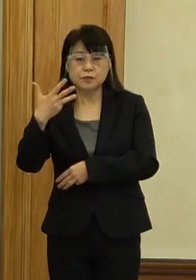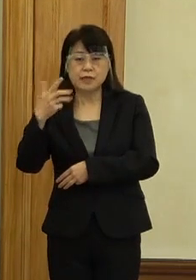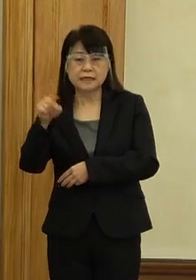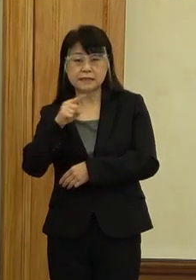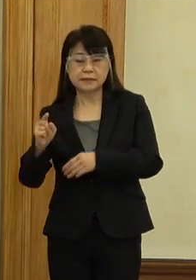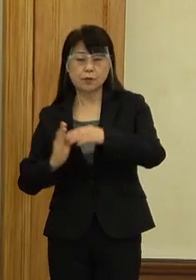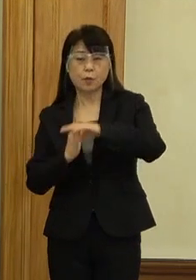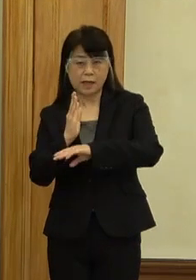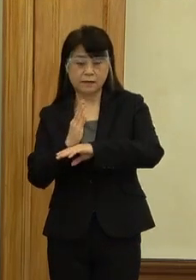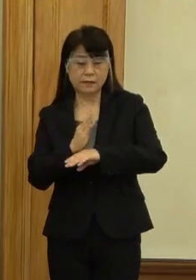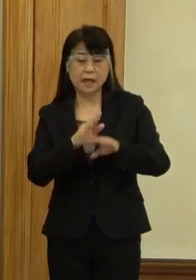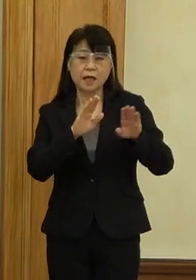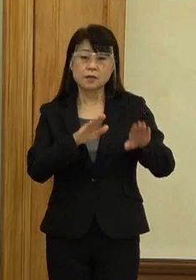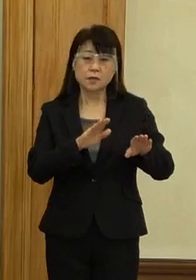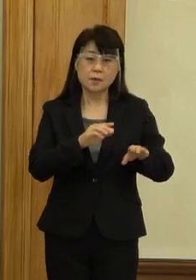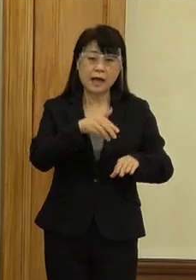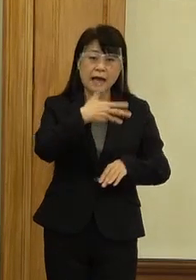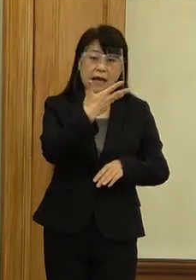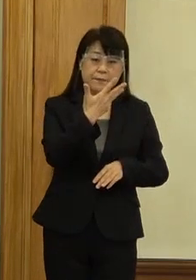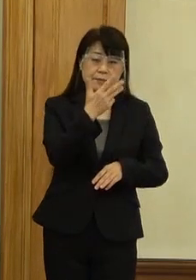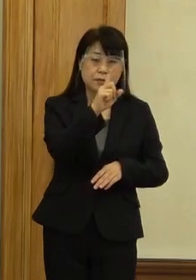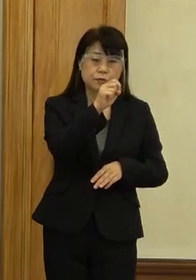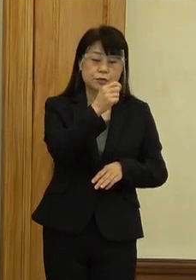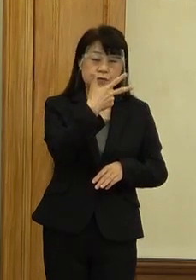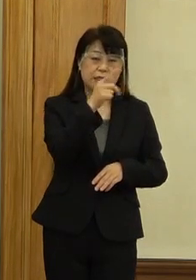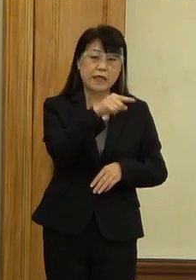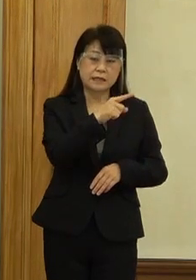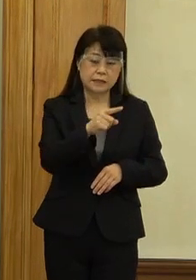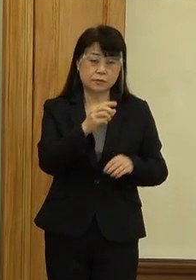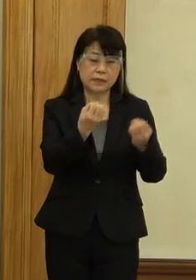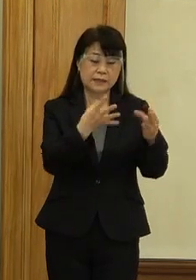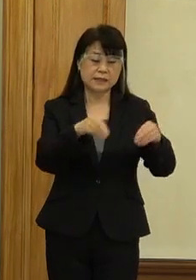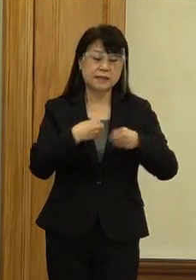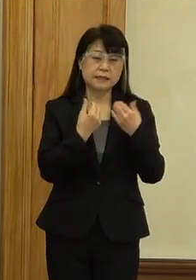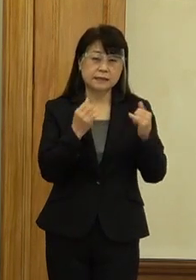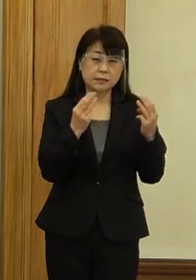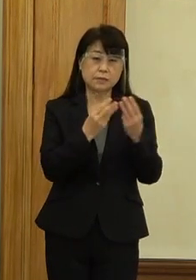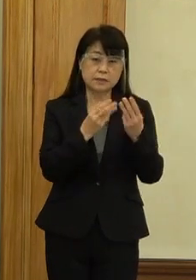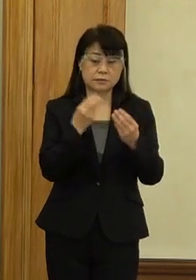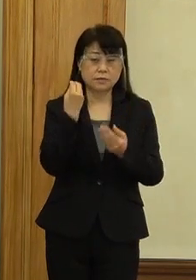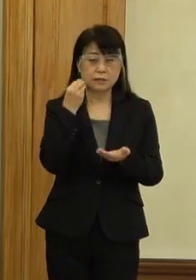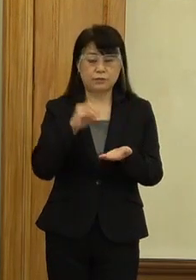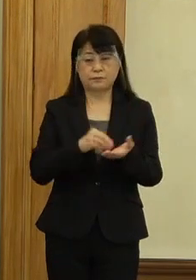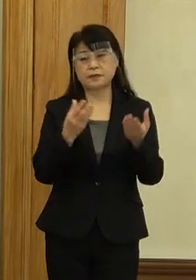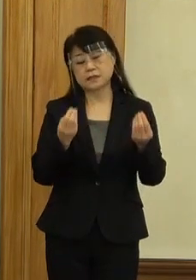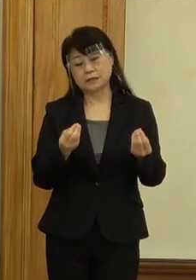回りまして、817人の新規感染者数を確認しているところです。